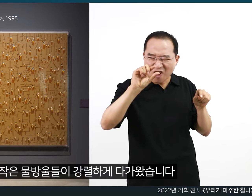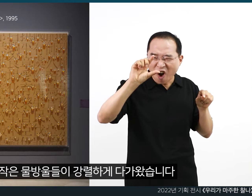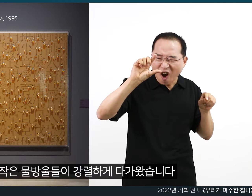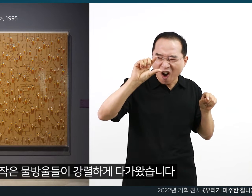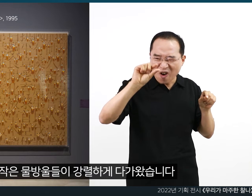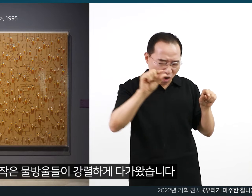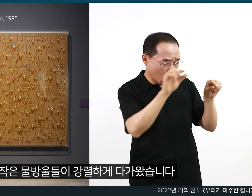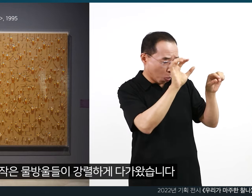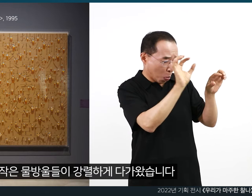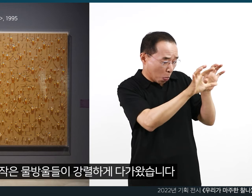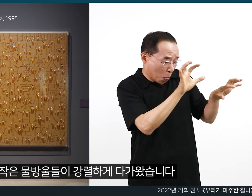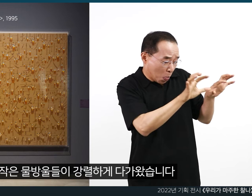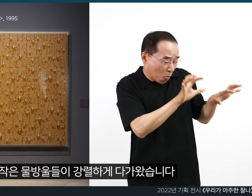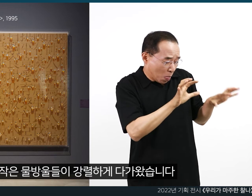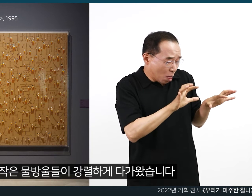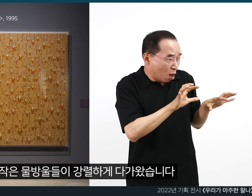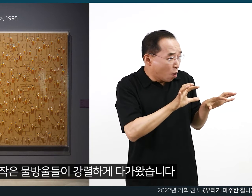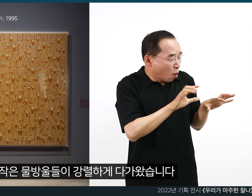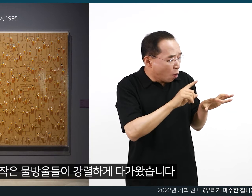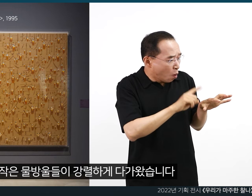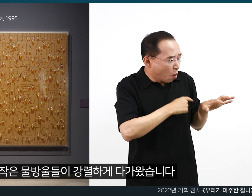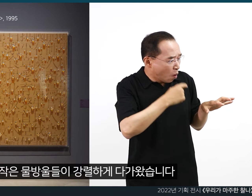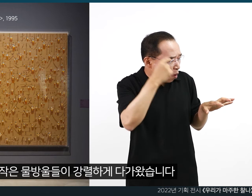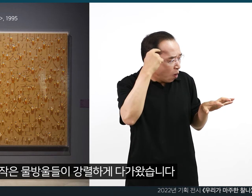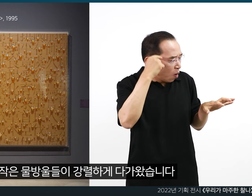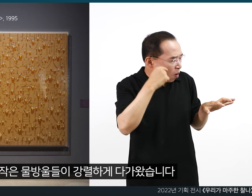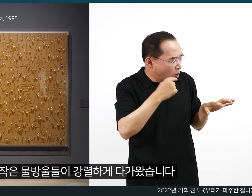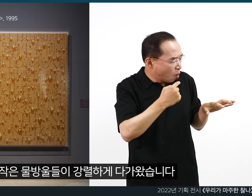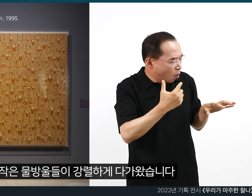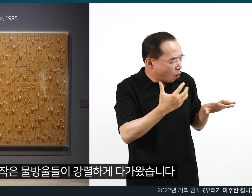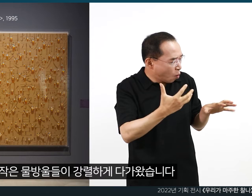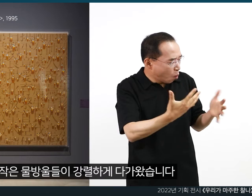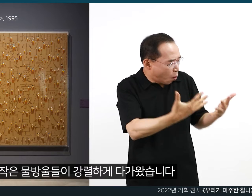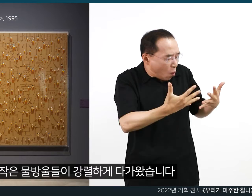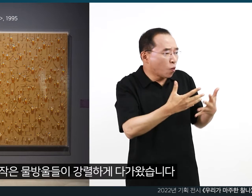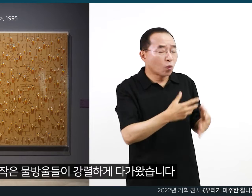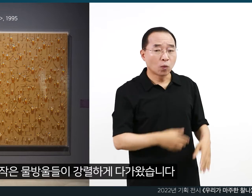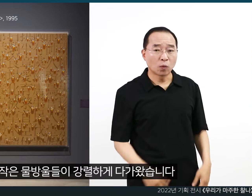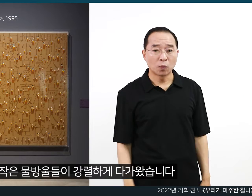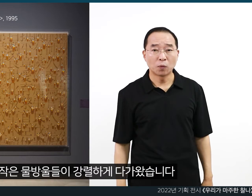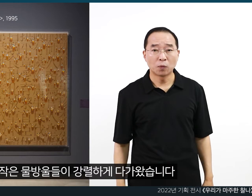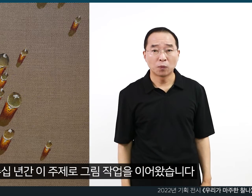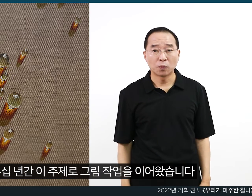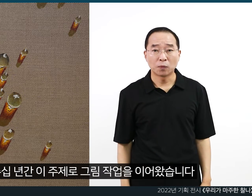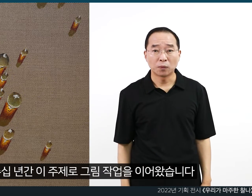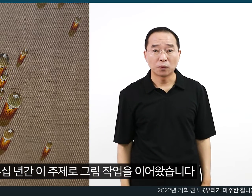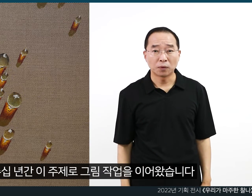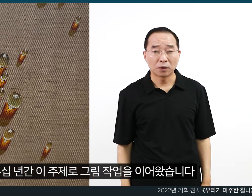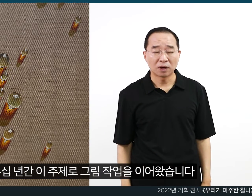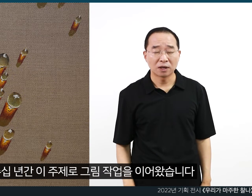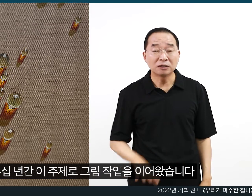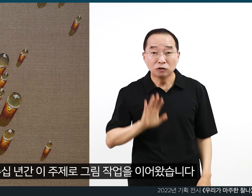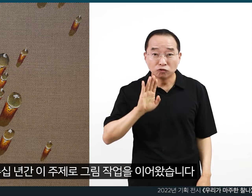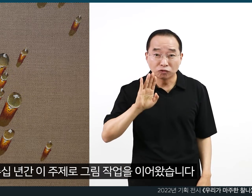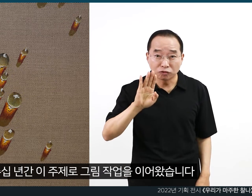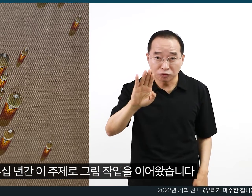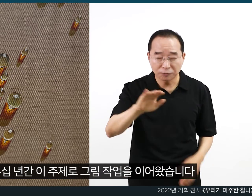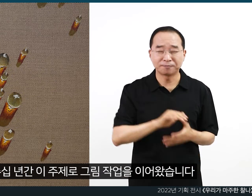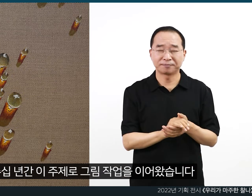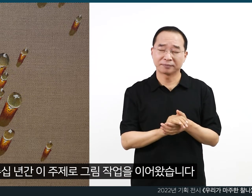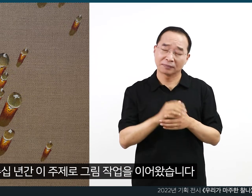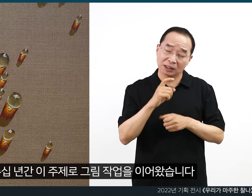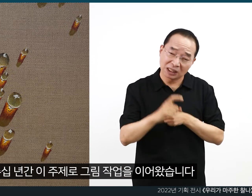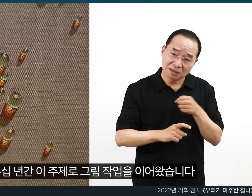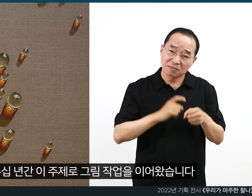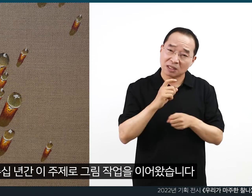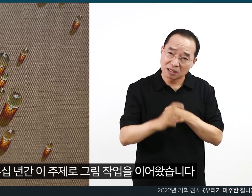물방울들이 강렬하게 다가왔습니다. 그 후로 수십